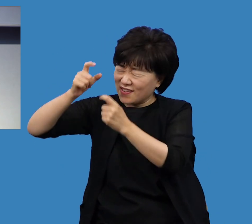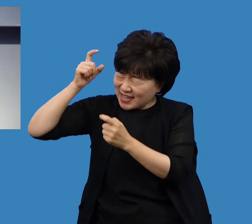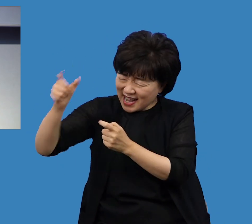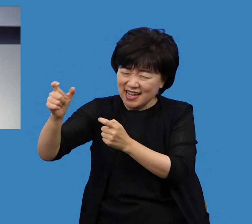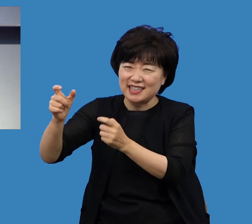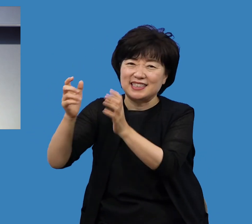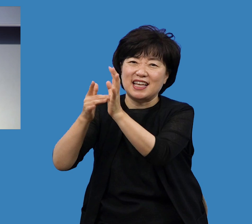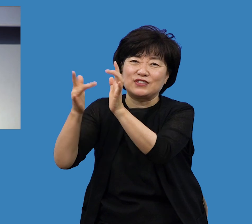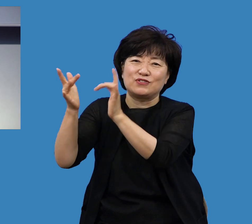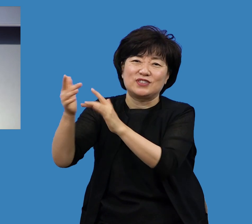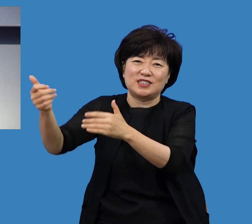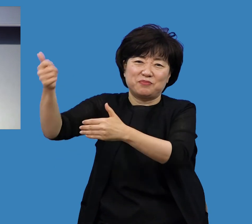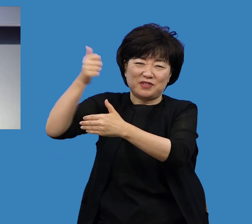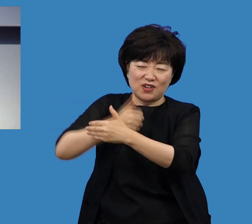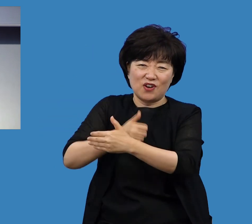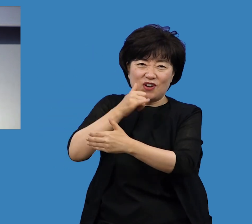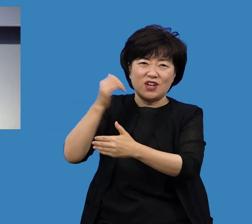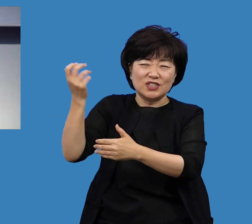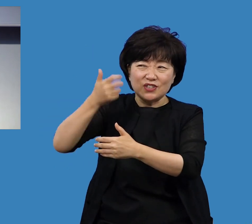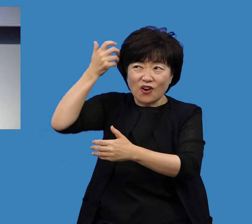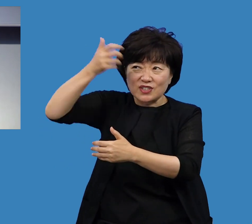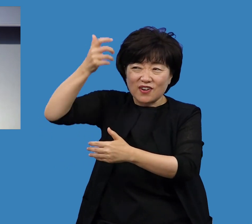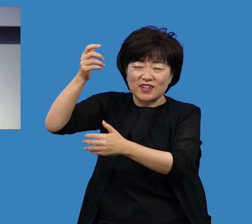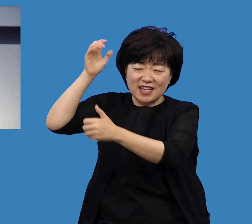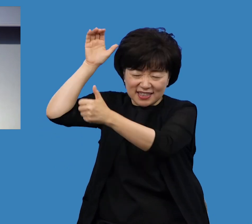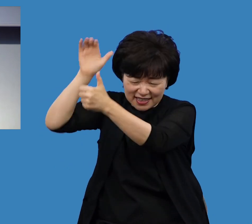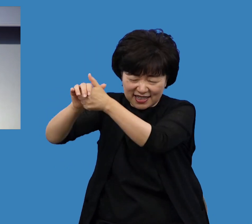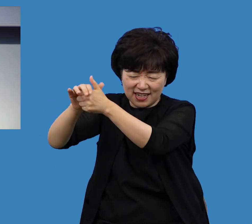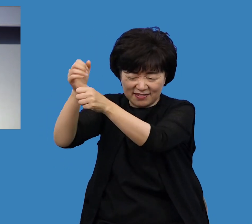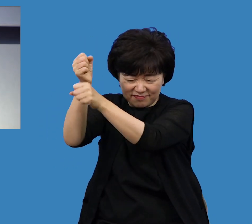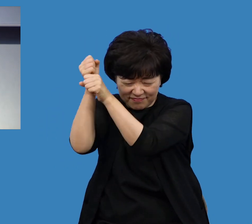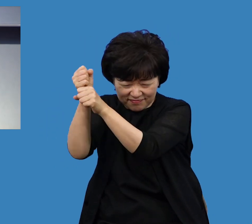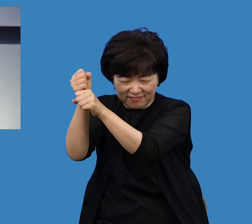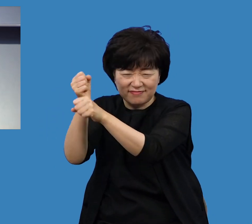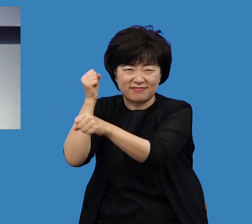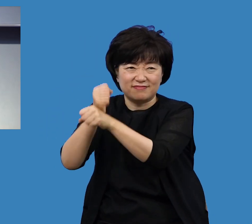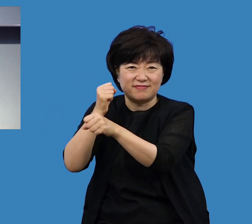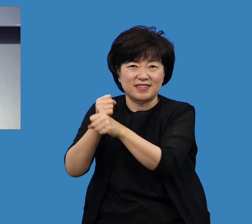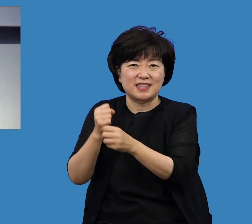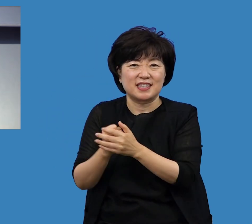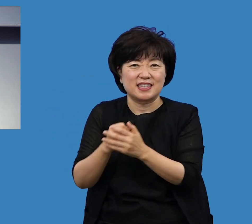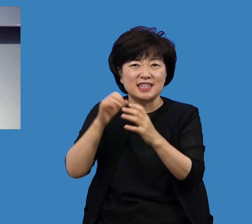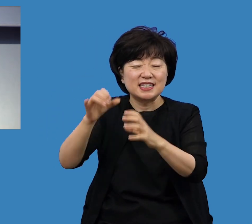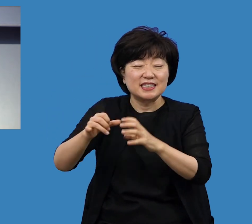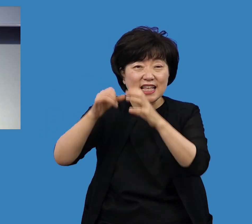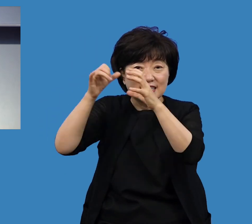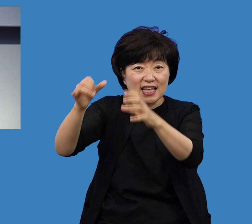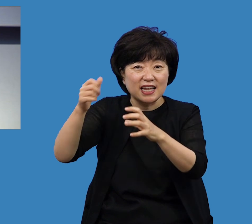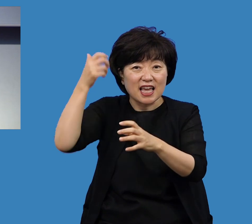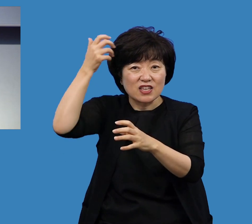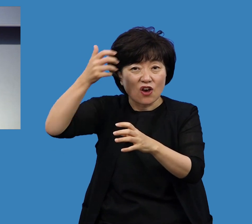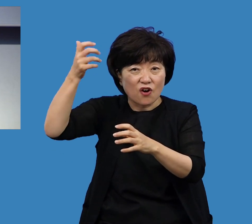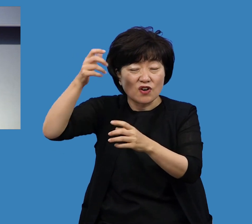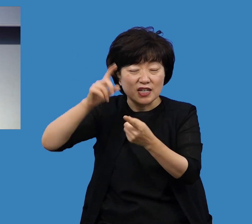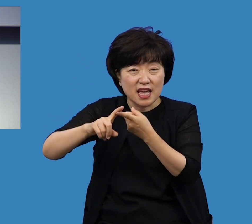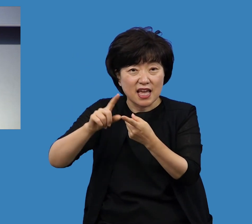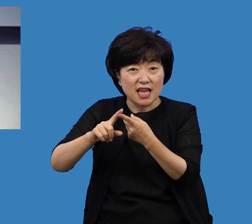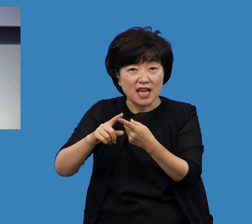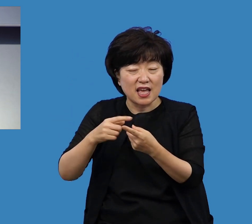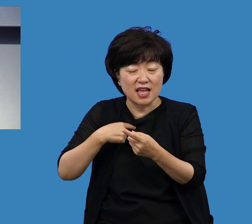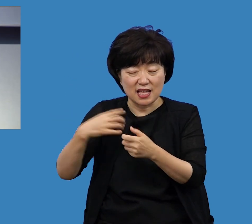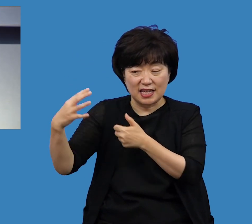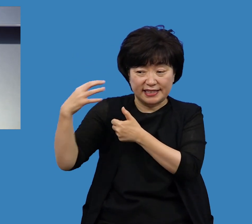거야. 성령께 의탁하라는 거야. 세상의 영에 우리가 지배당하는 것이